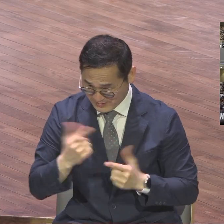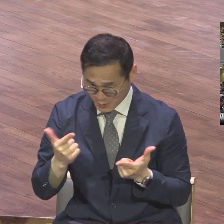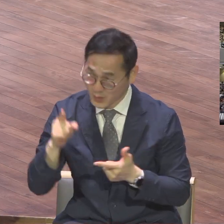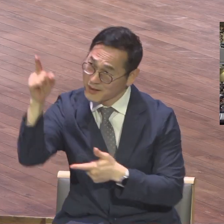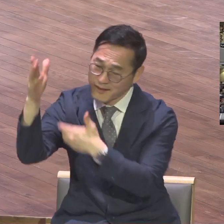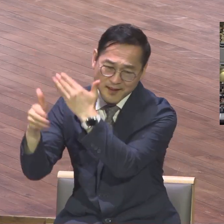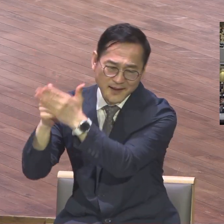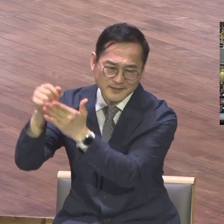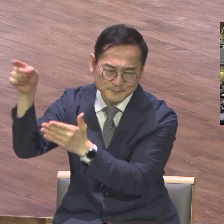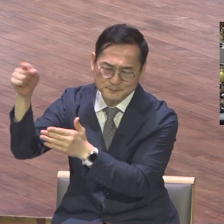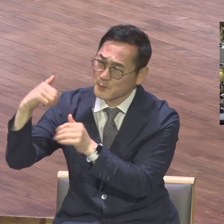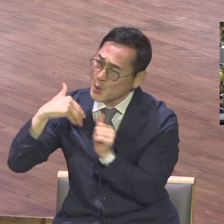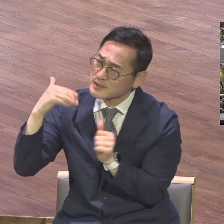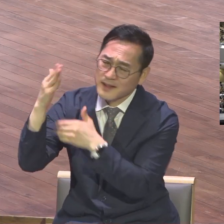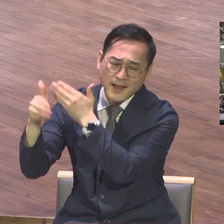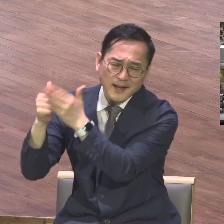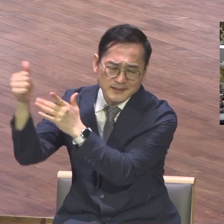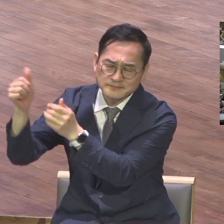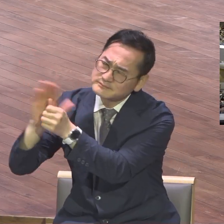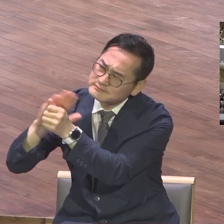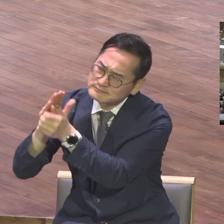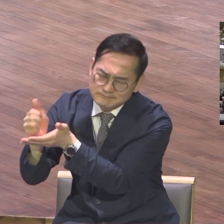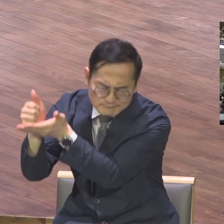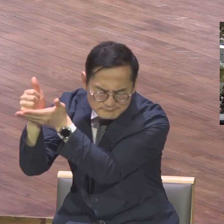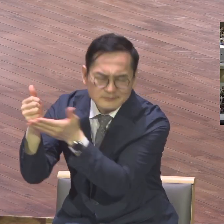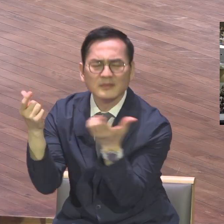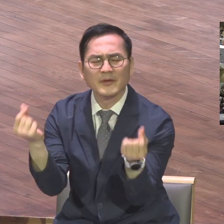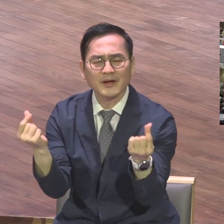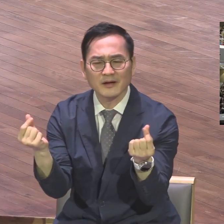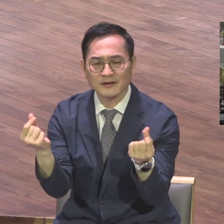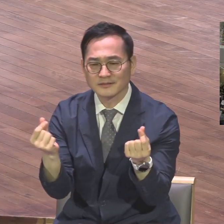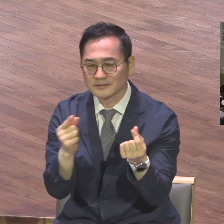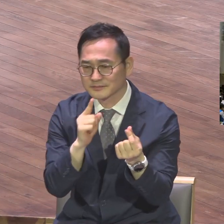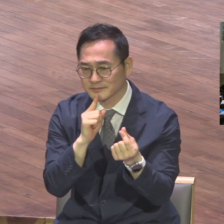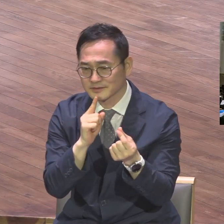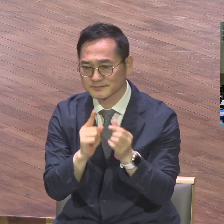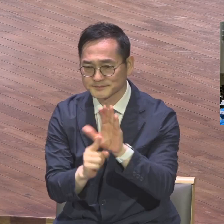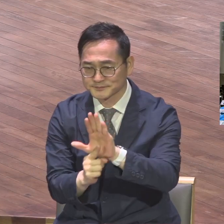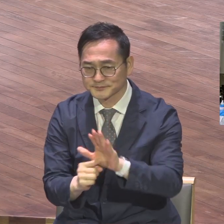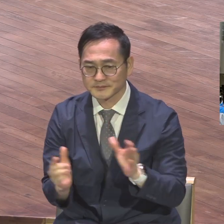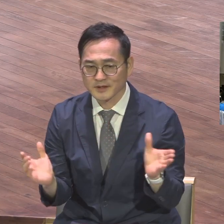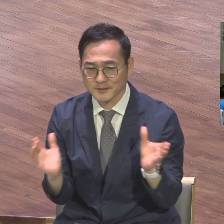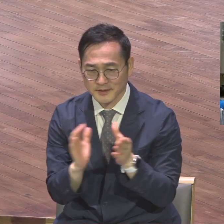아니요 나 보내신 이를 영접함이니라. 아멘.